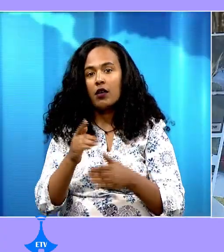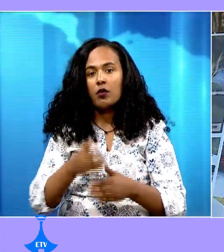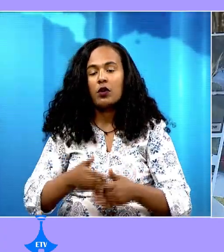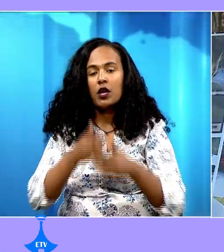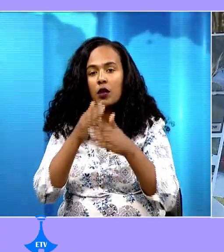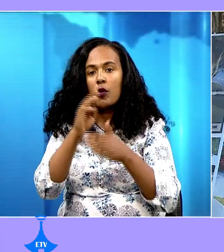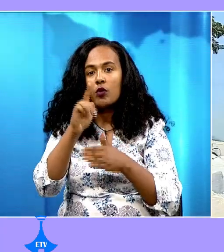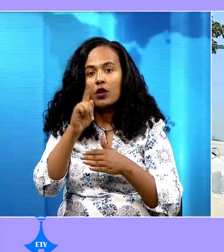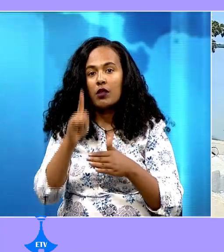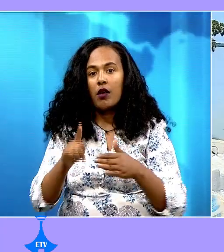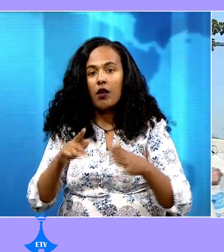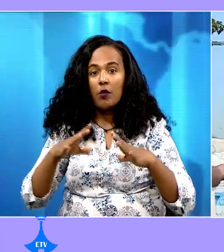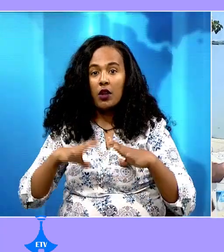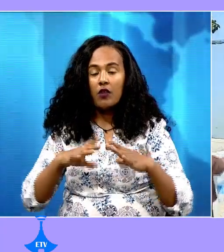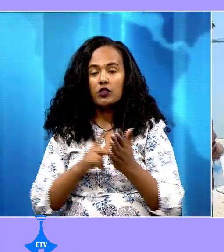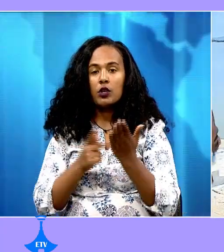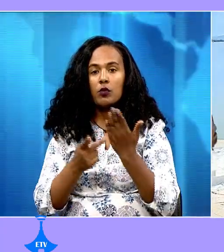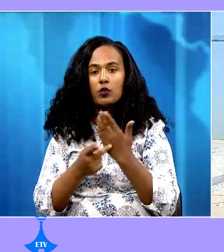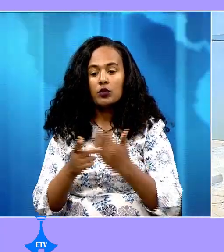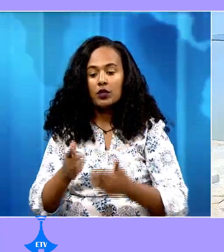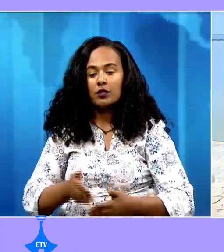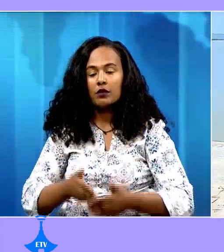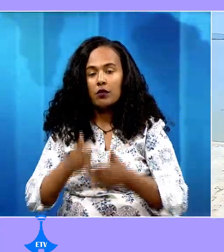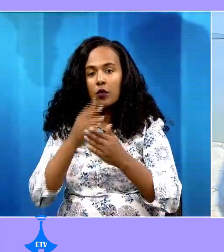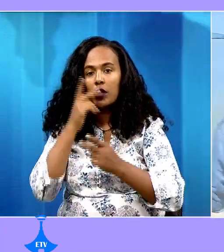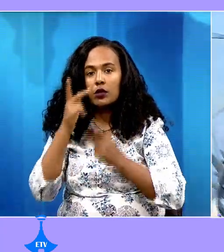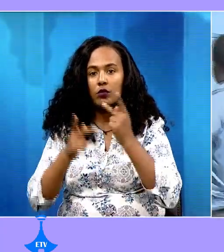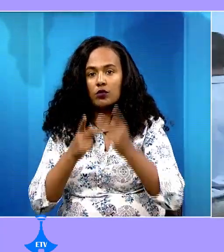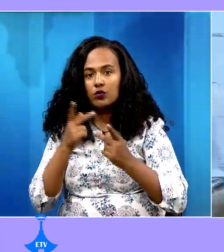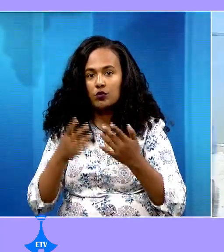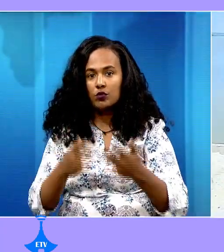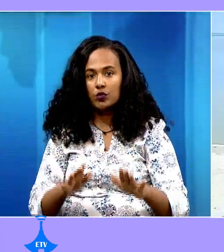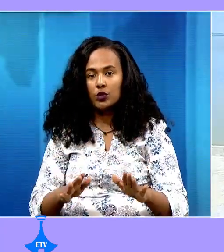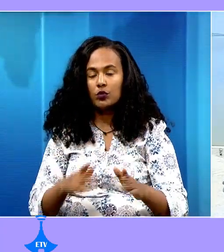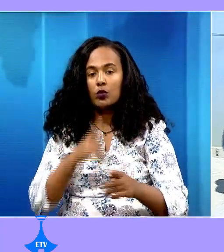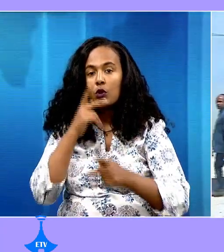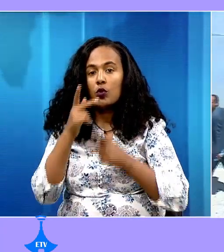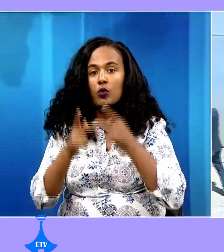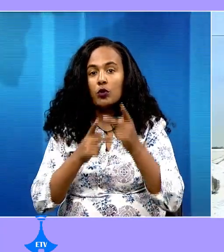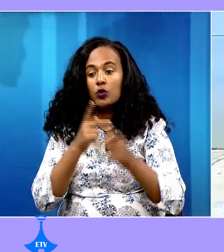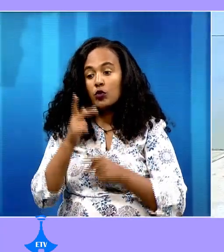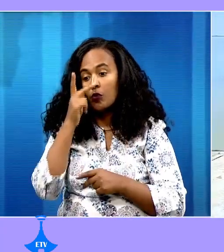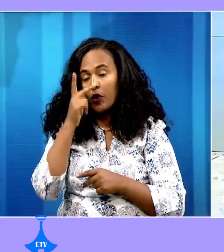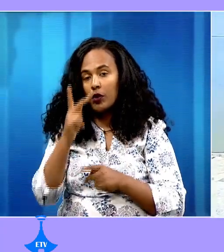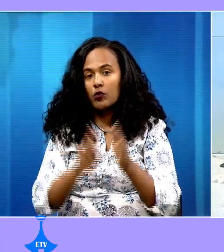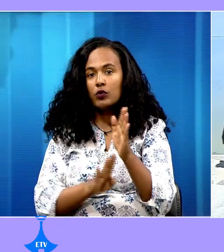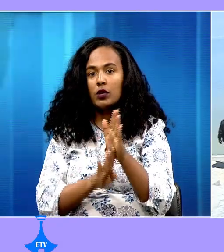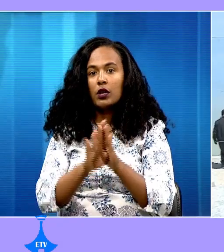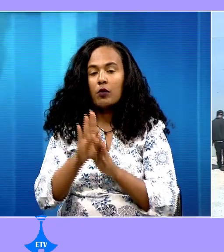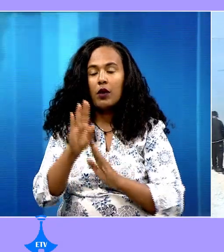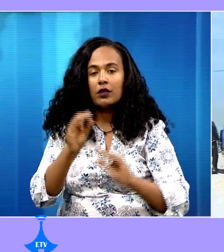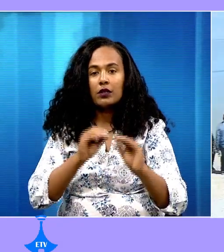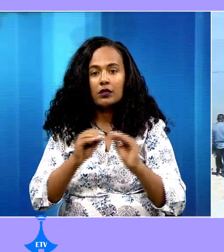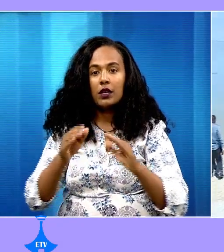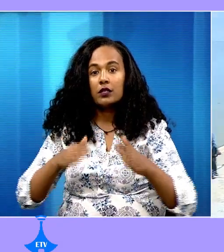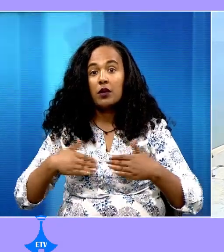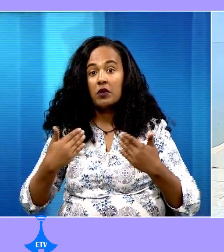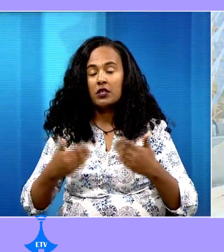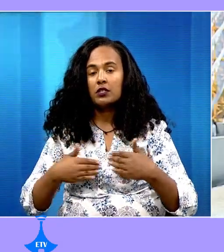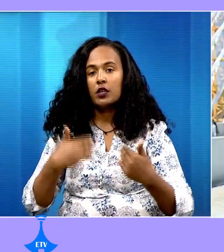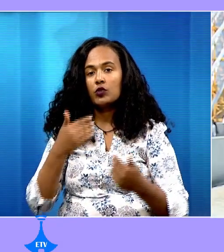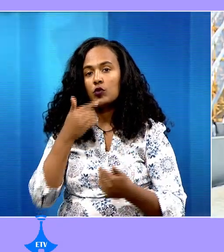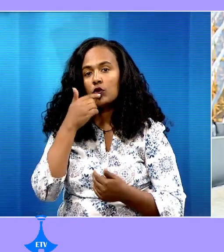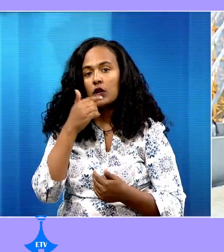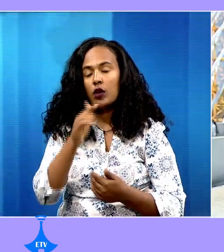የጣና ማሪና መናፈሻ ፕሮጀክት ግንባታ ሂደትም ጎብኝተዋል። በጉብኝቱ ባዩት የልማት እንቅስቃሴም መደሰታቸውንም